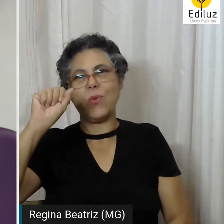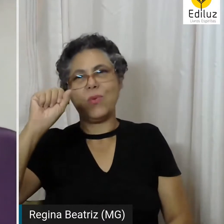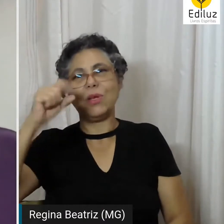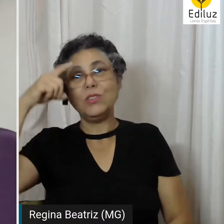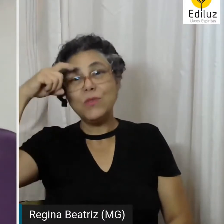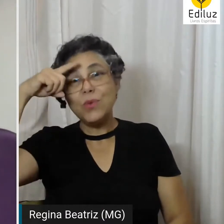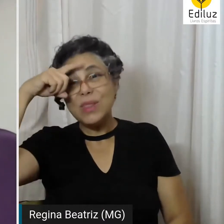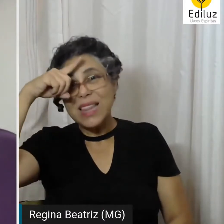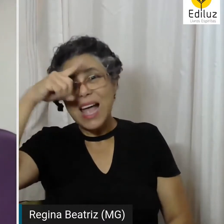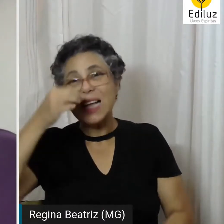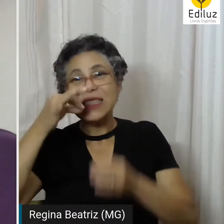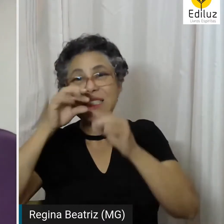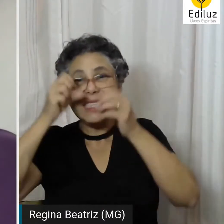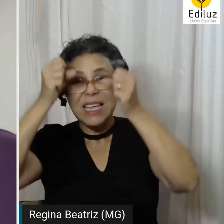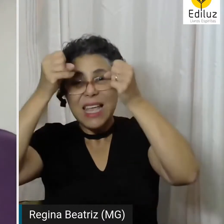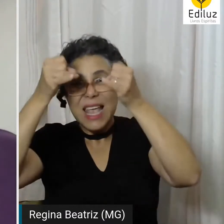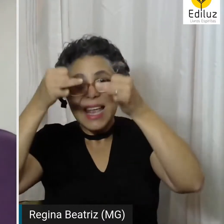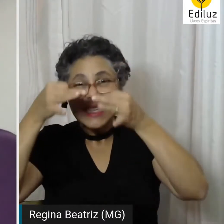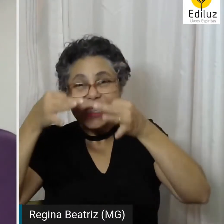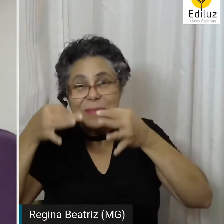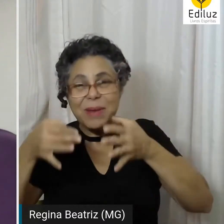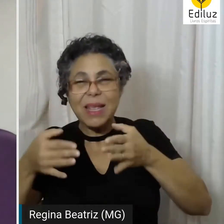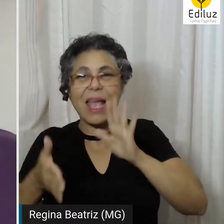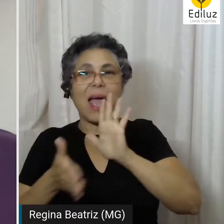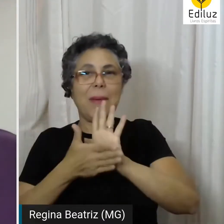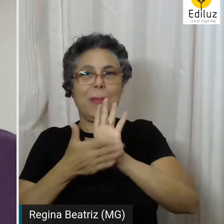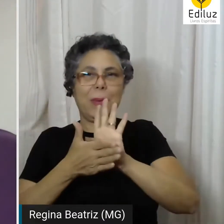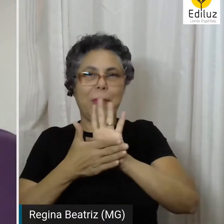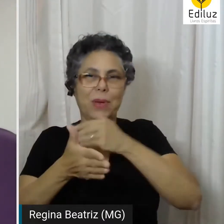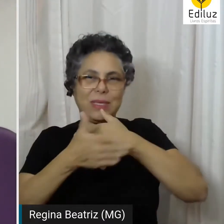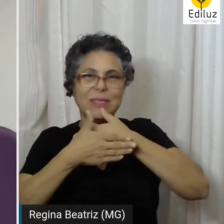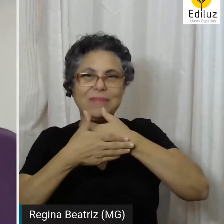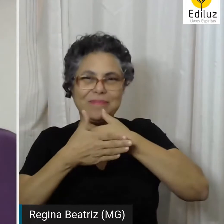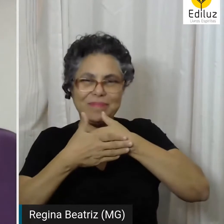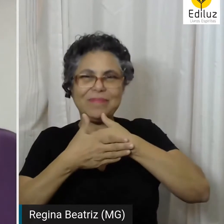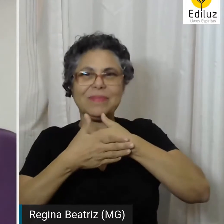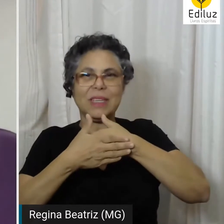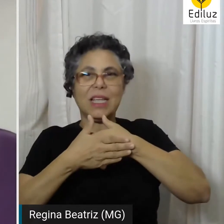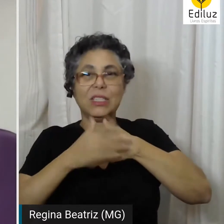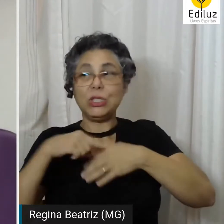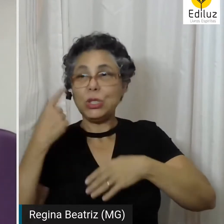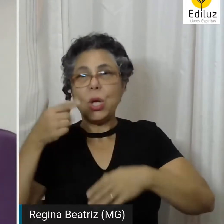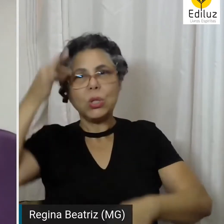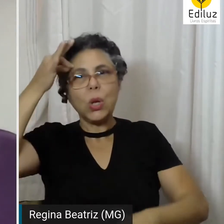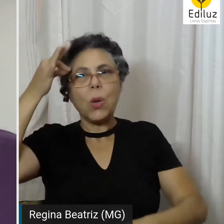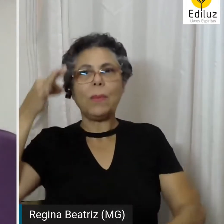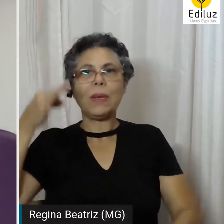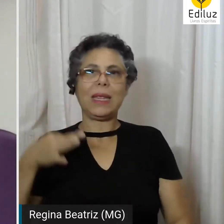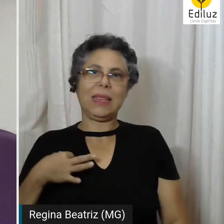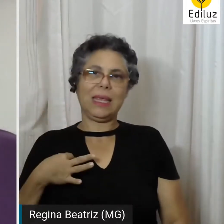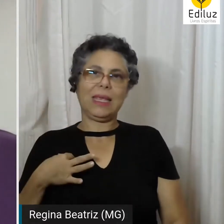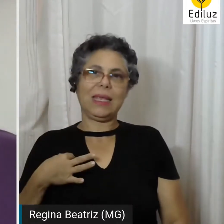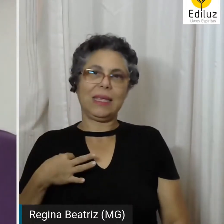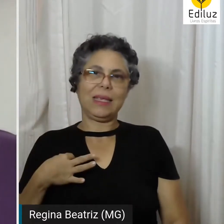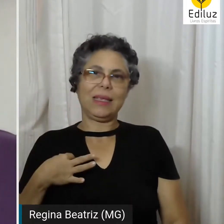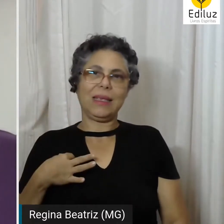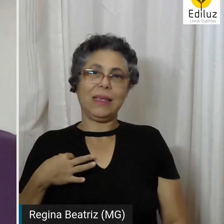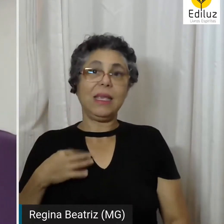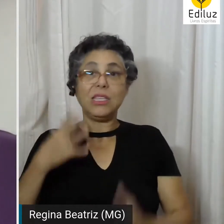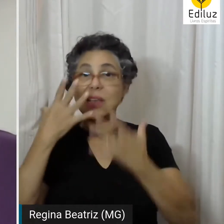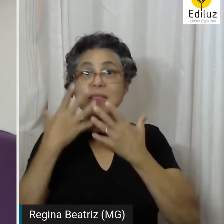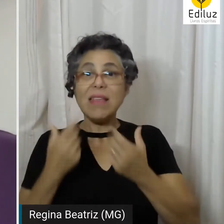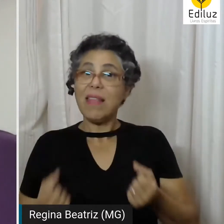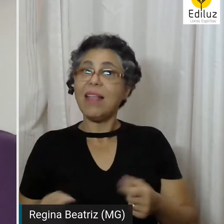de explicar as suas propostas, de compreendê-las e, por conseguinte, de